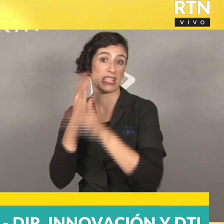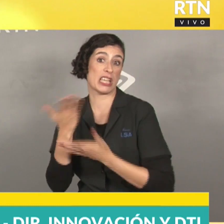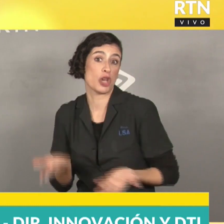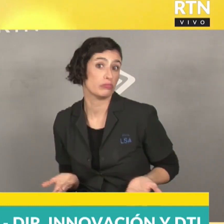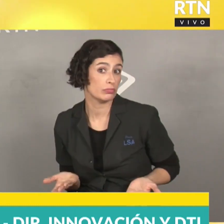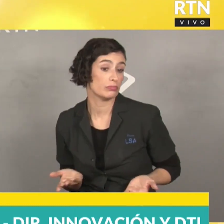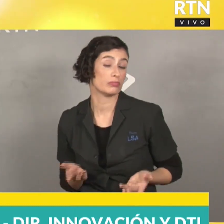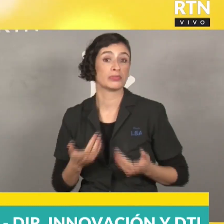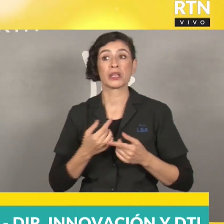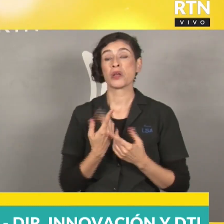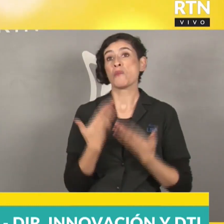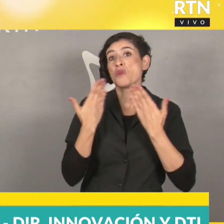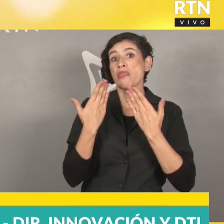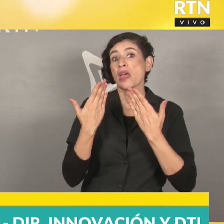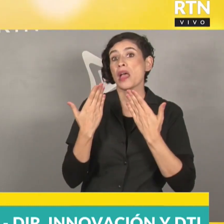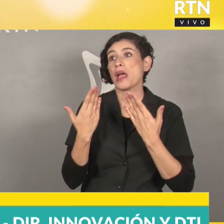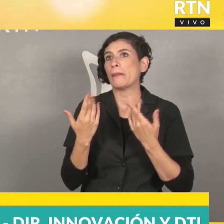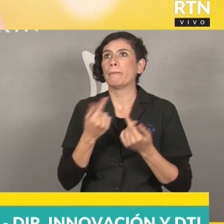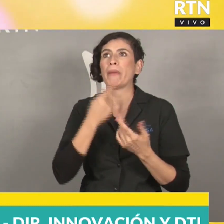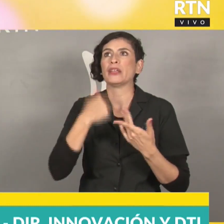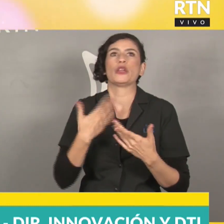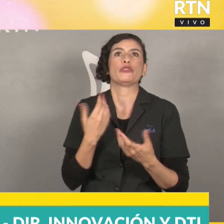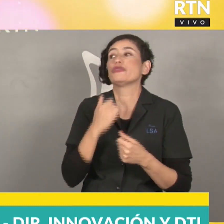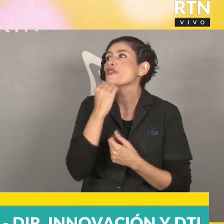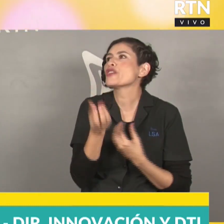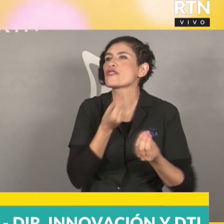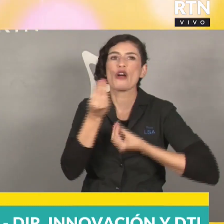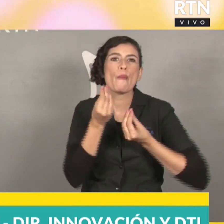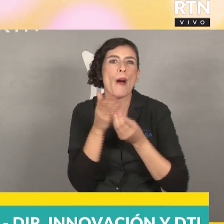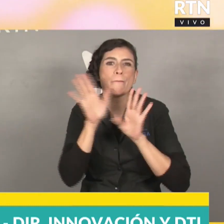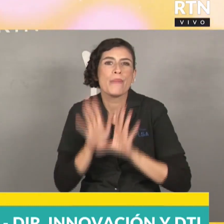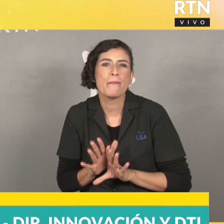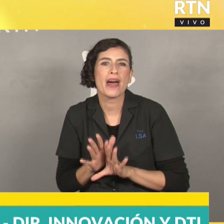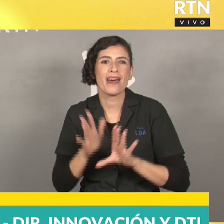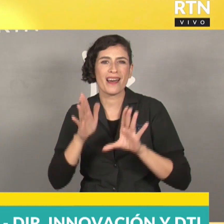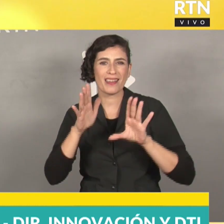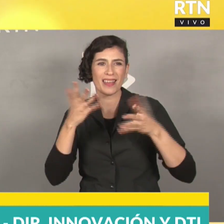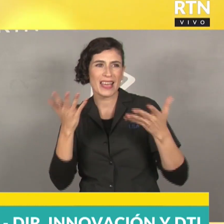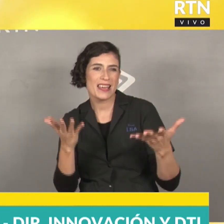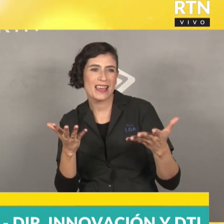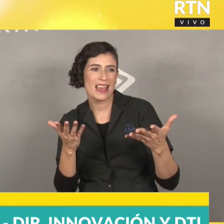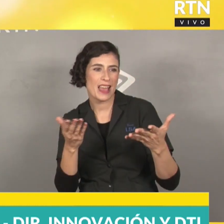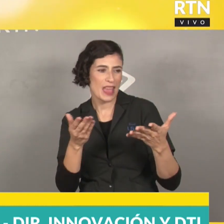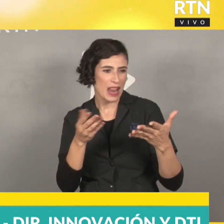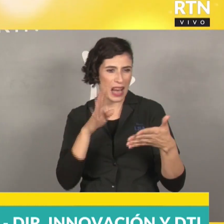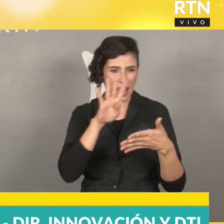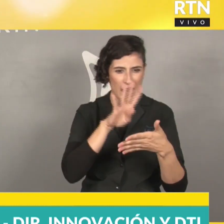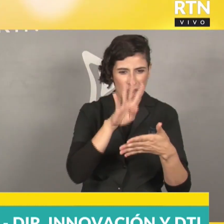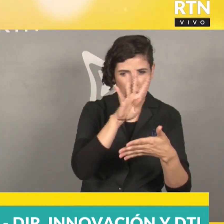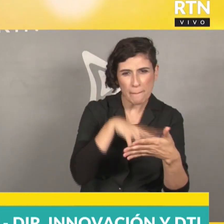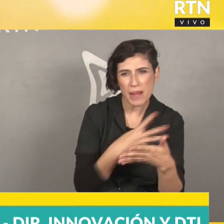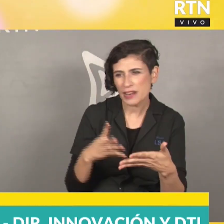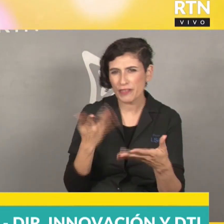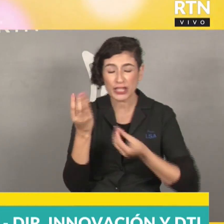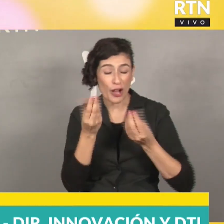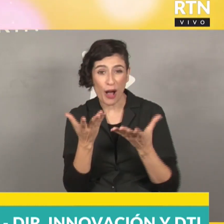La capacitación de las personas. Puede haber alguien que nos diga, no sé cómo armar la propuesta o el plan de negocio, y también la línea financia ese tipo de